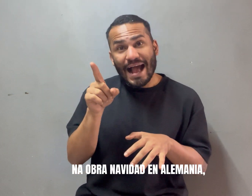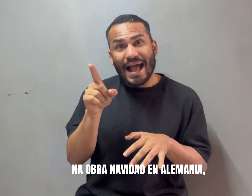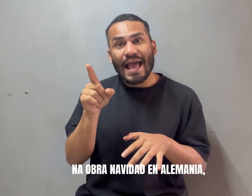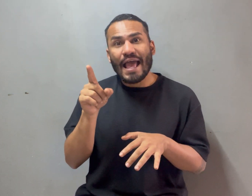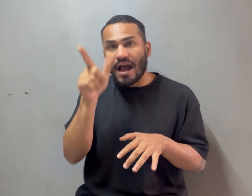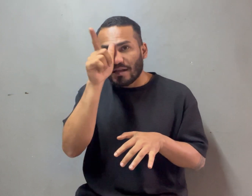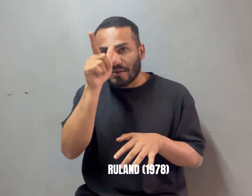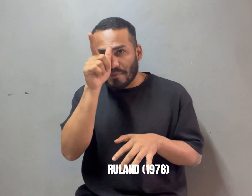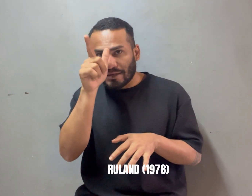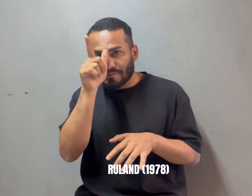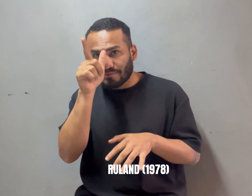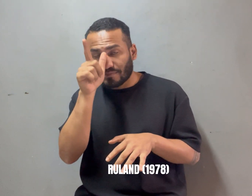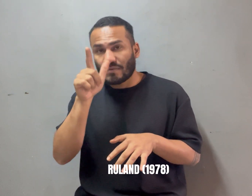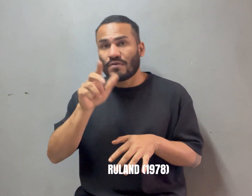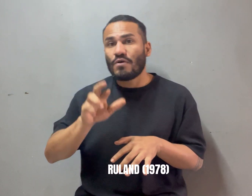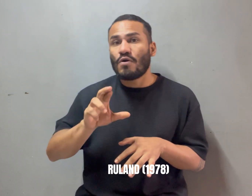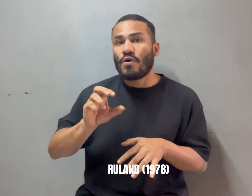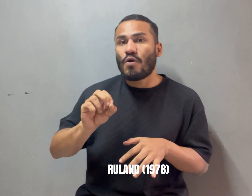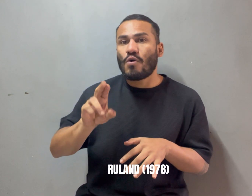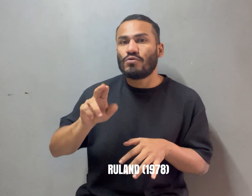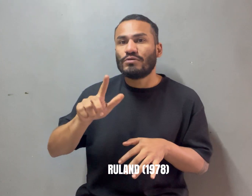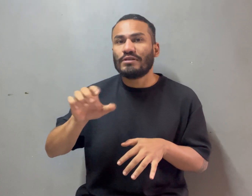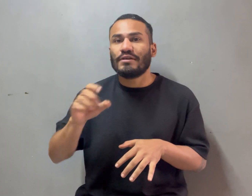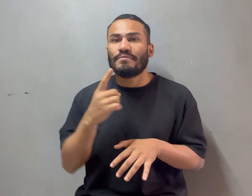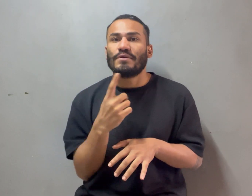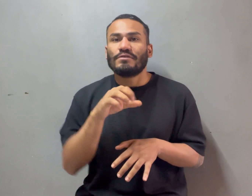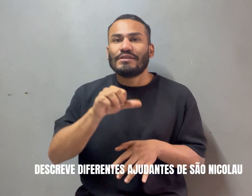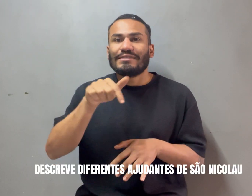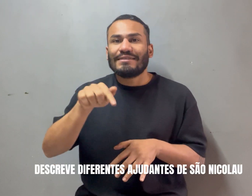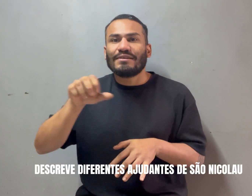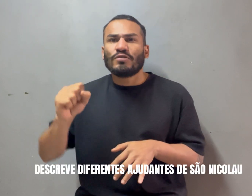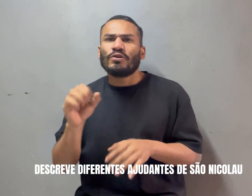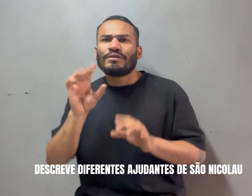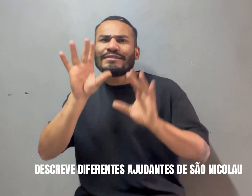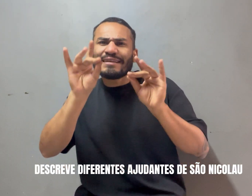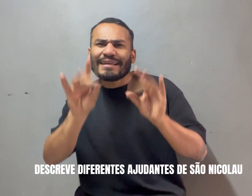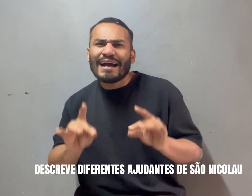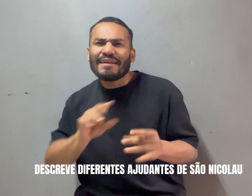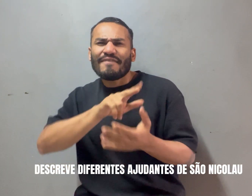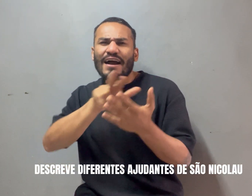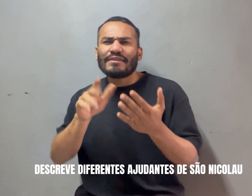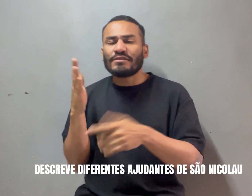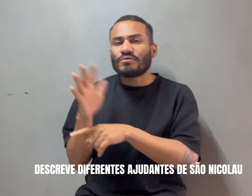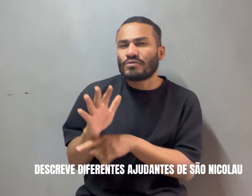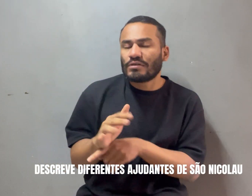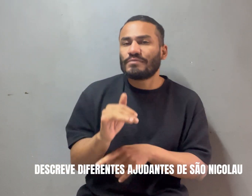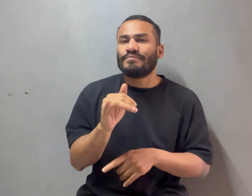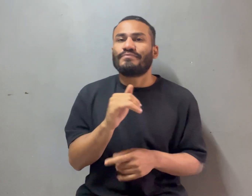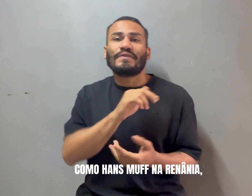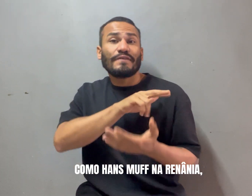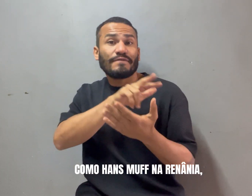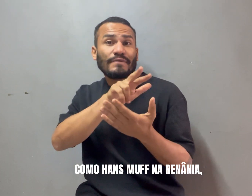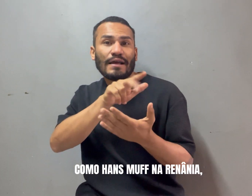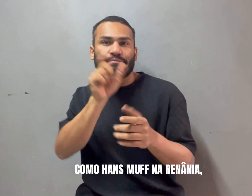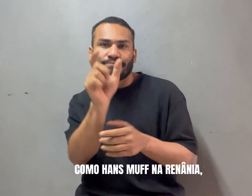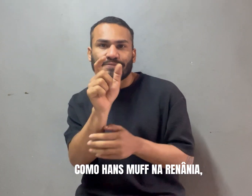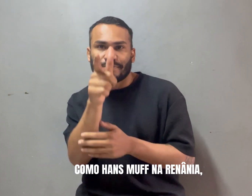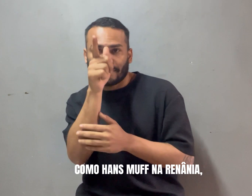Alemanha, Ruland, 1978, descreve diferentes ajudantes de São Nicolau, como Hans Muff,